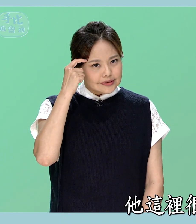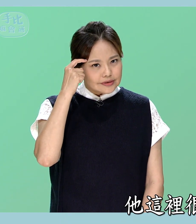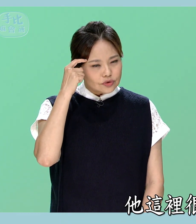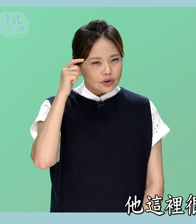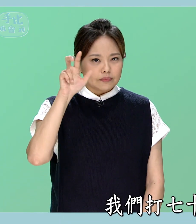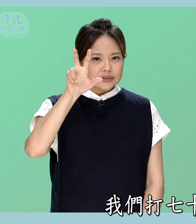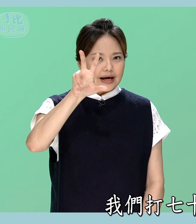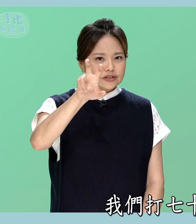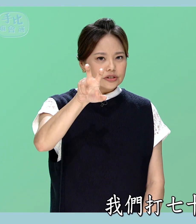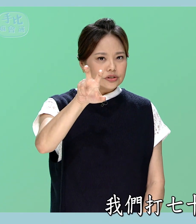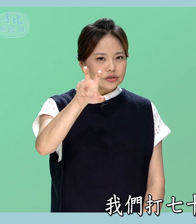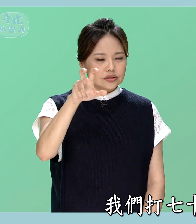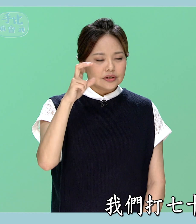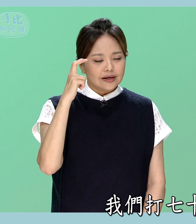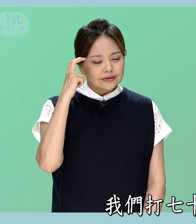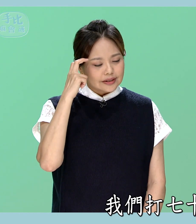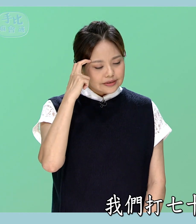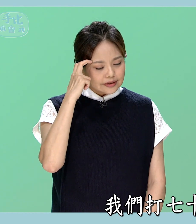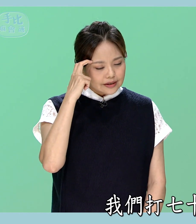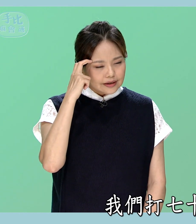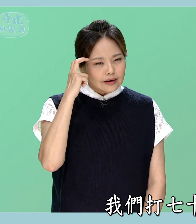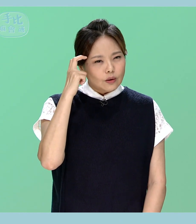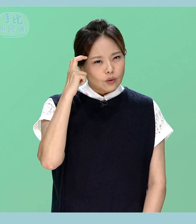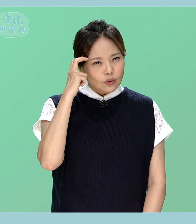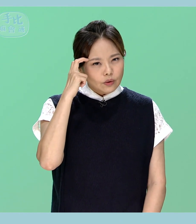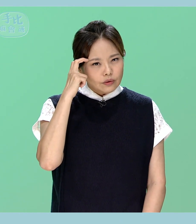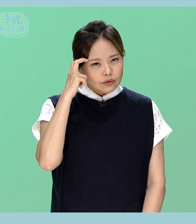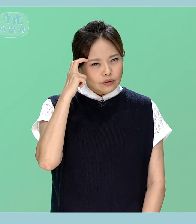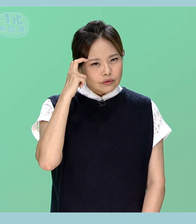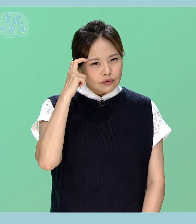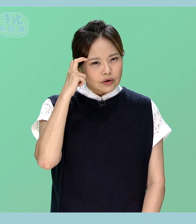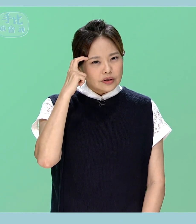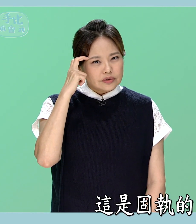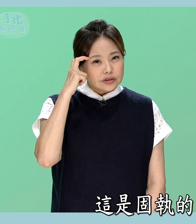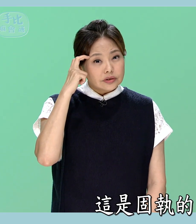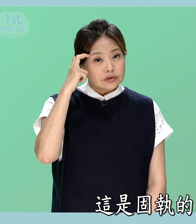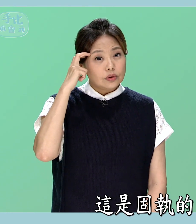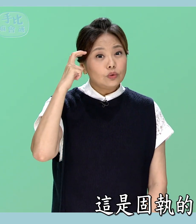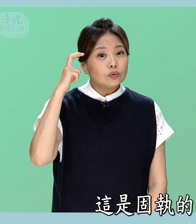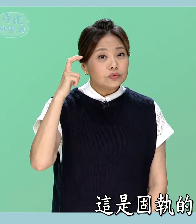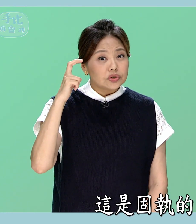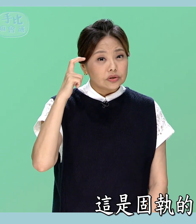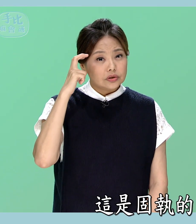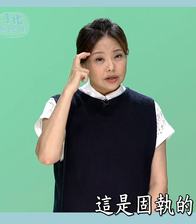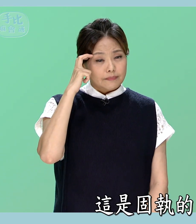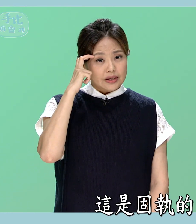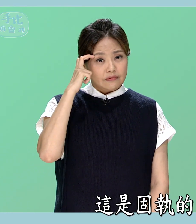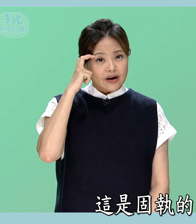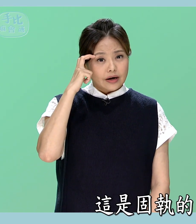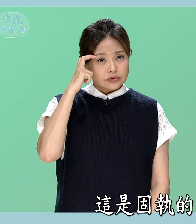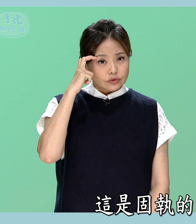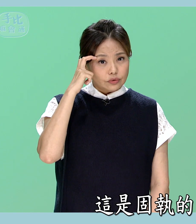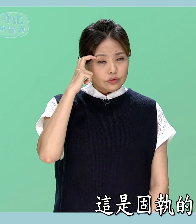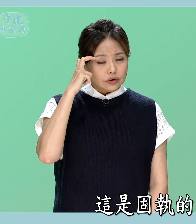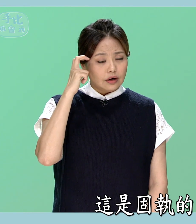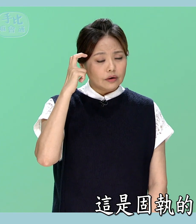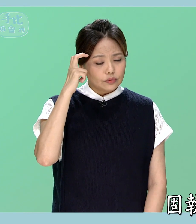所以我们打70，在这里，哦。这是固执的笔法手语，固